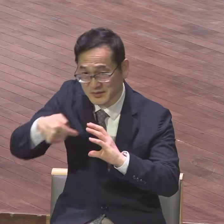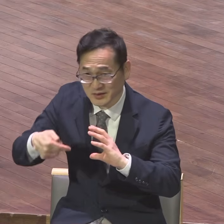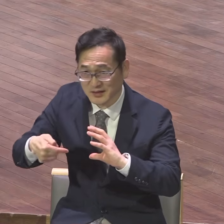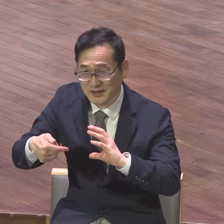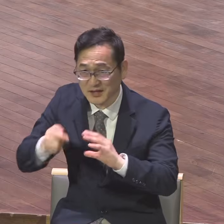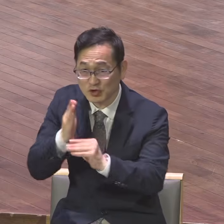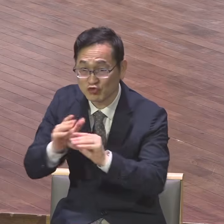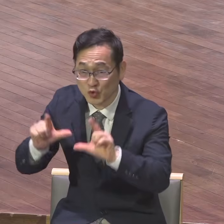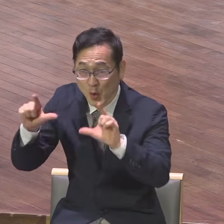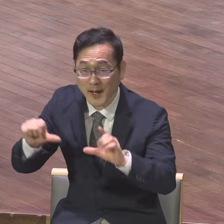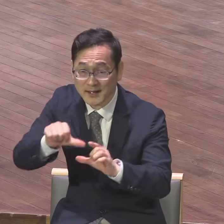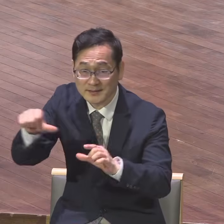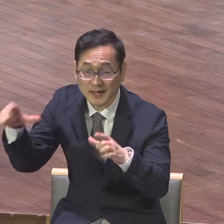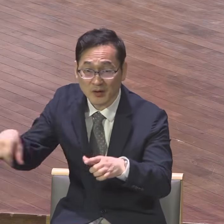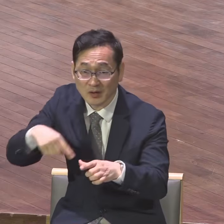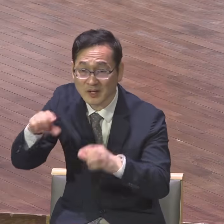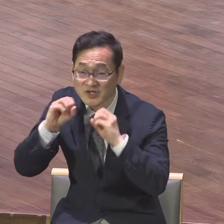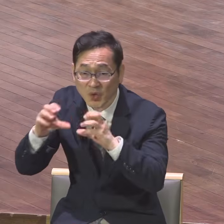수 없어요.